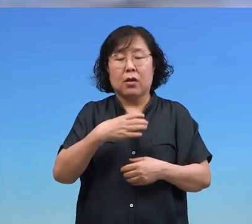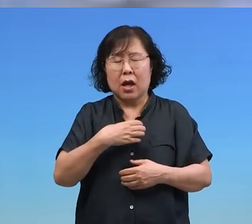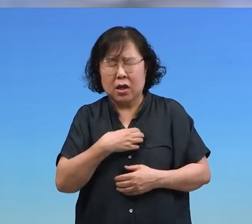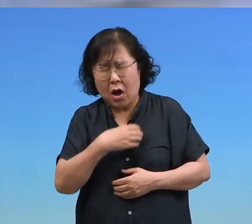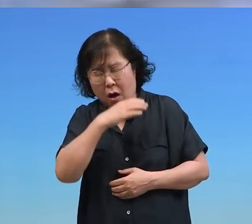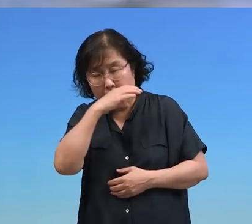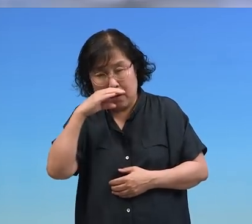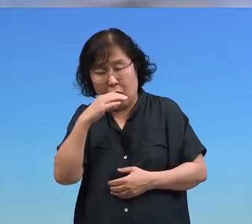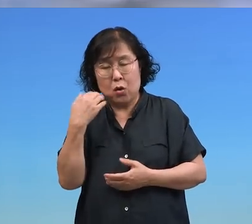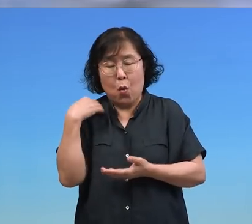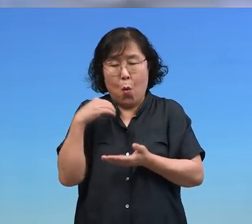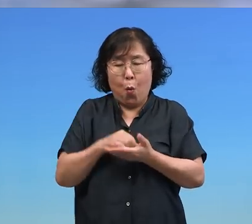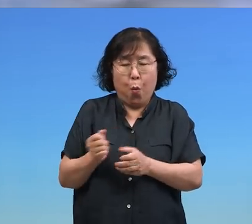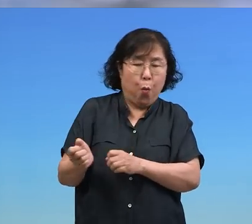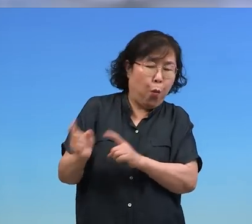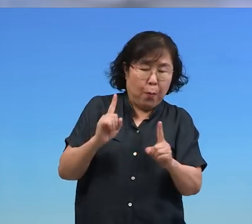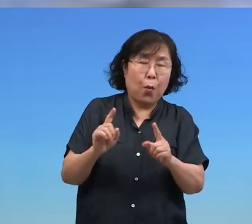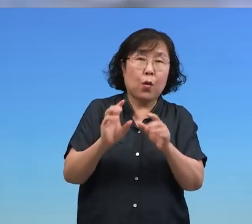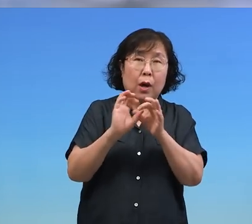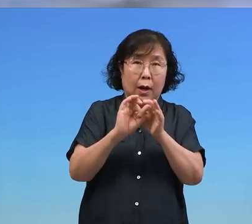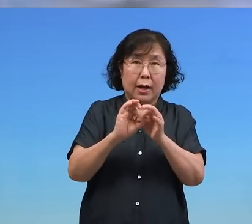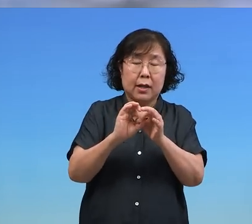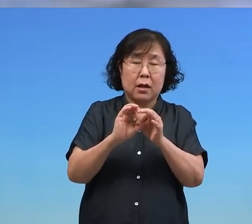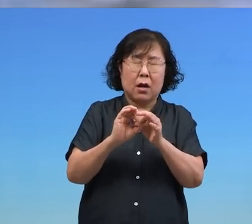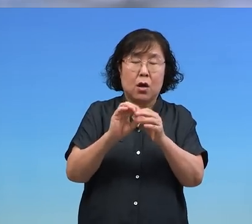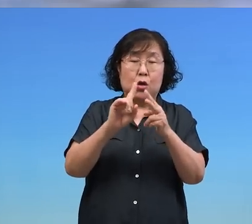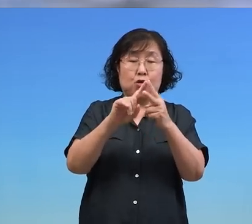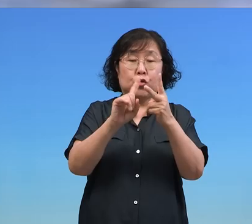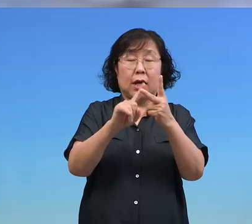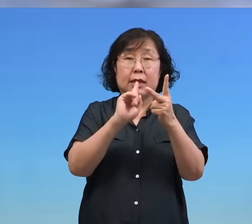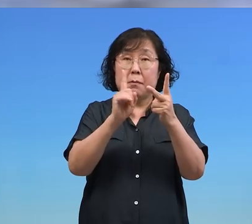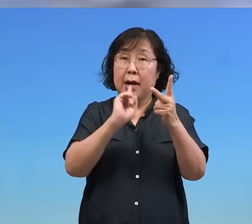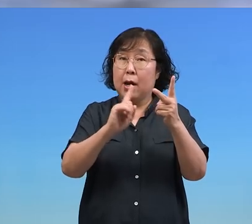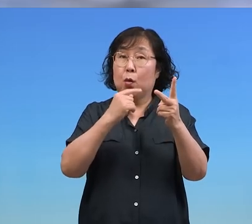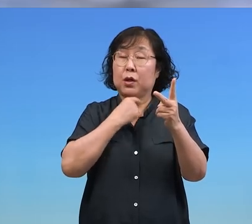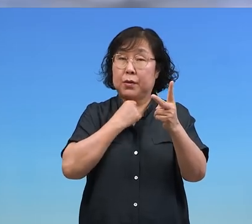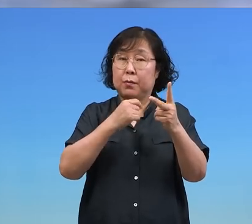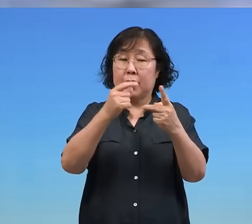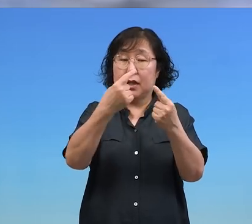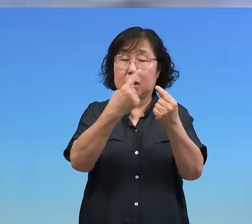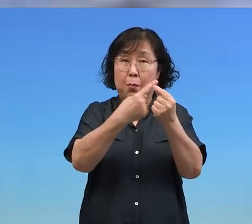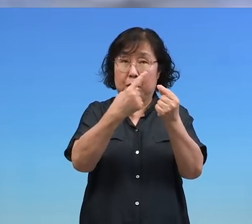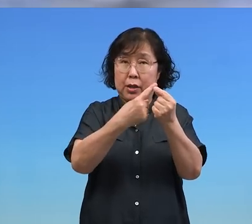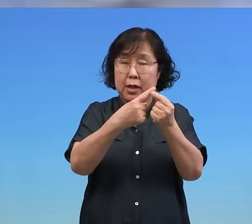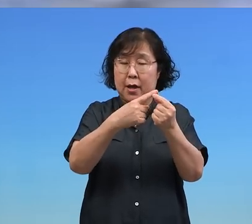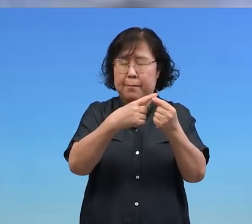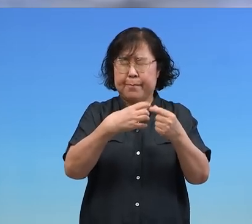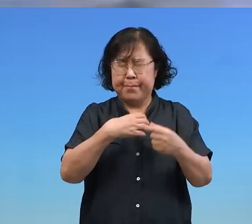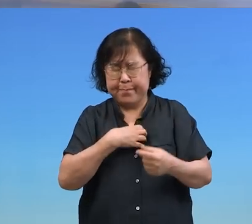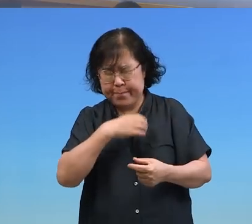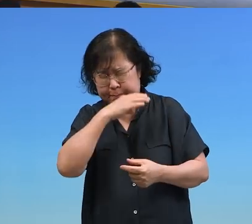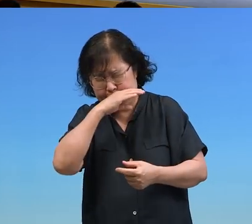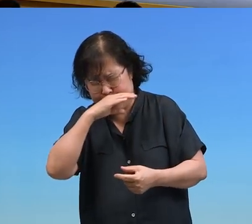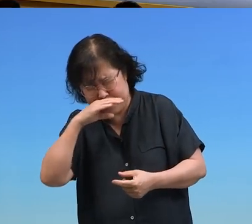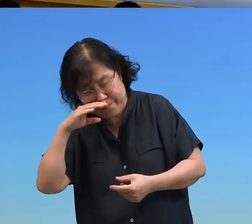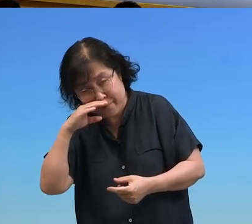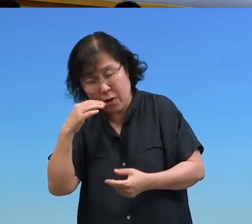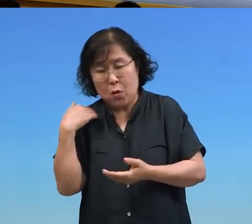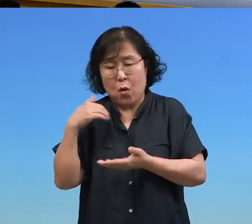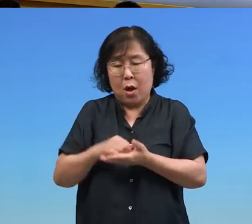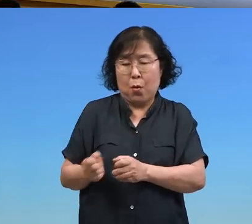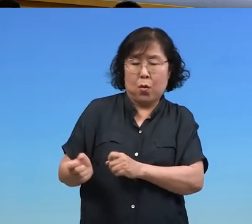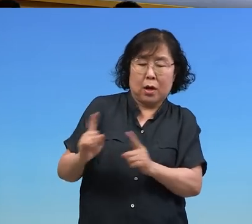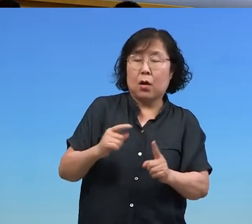두 가지 말씀을 여러분께 전하고 싶은데요 첫째로요 경건을 회복하고 싶습니까 먼저 망령되고